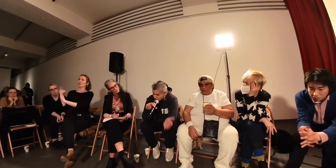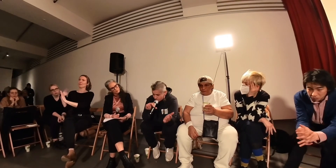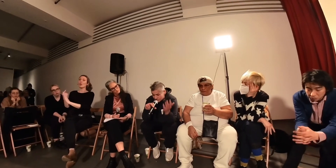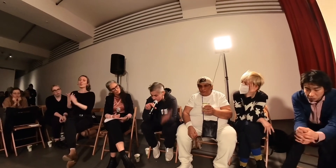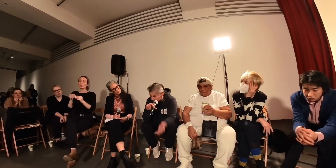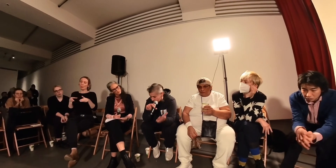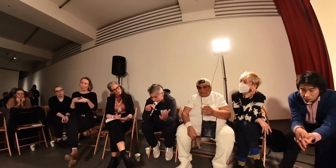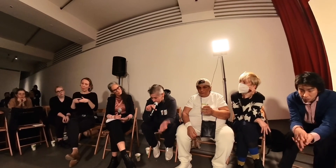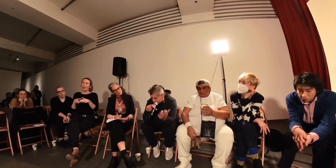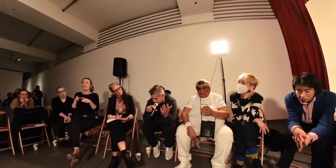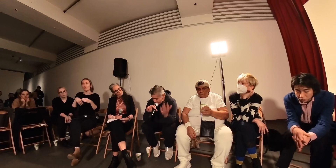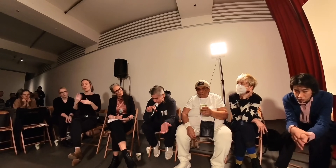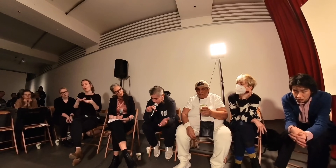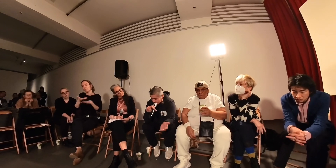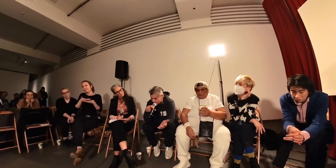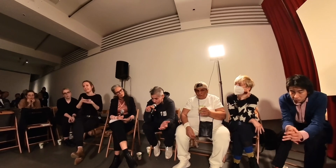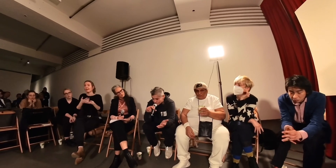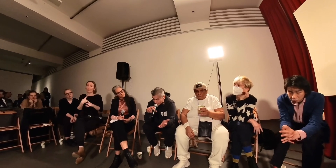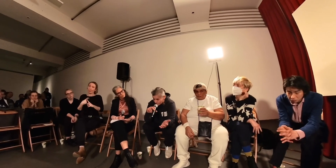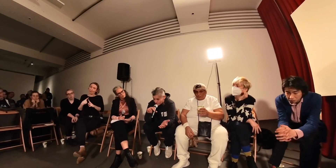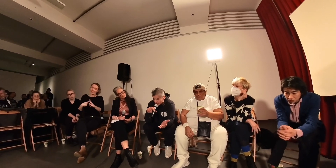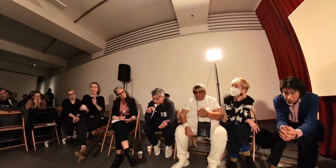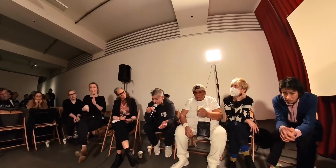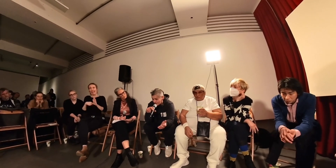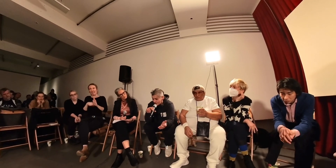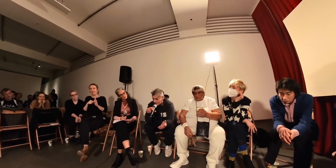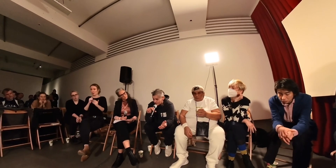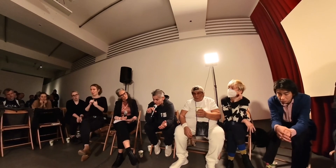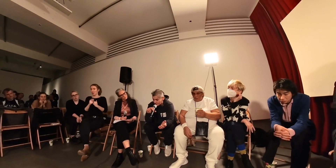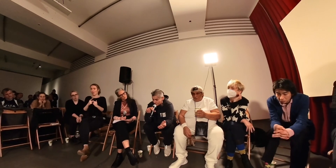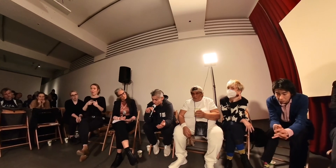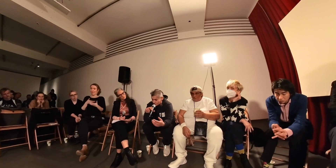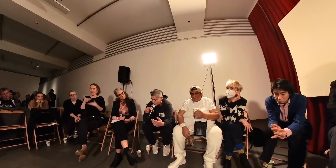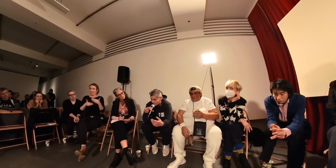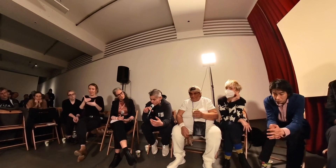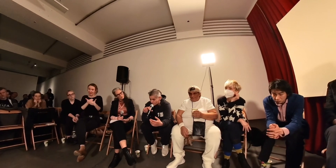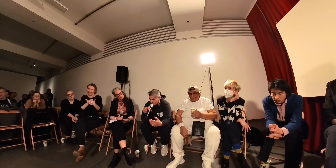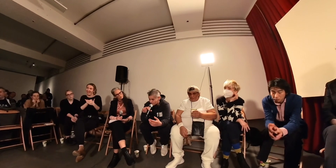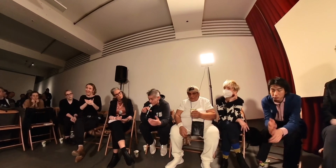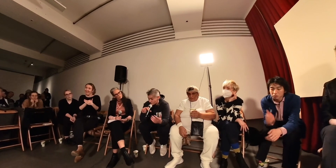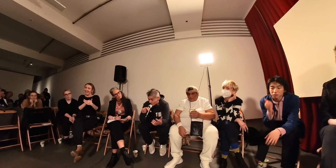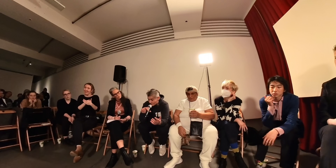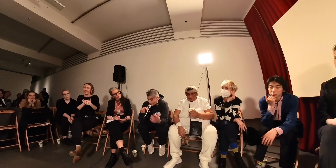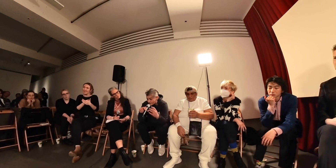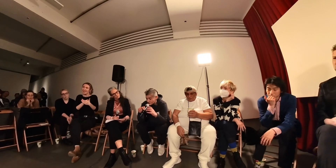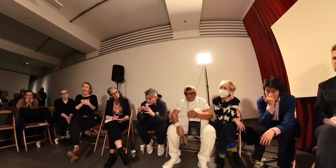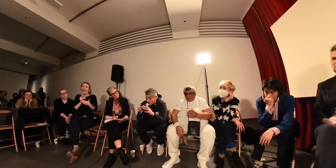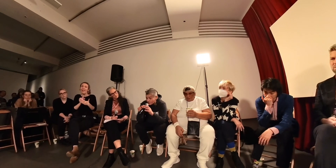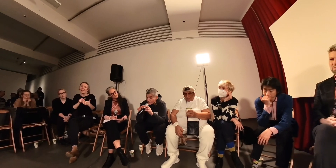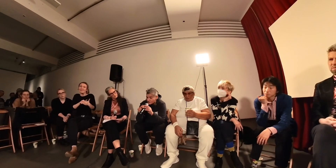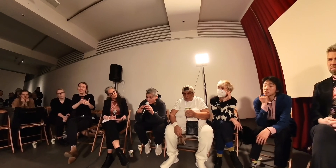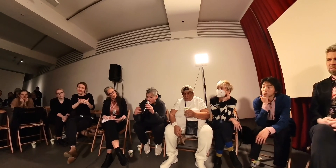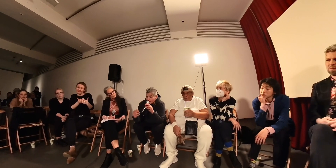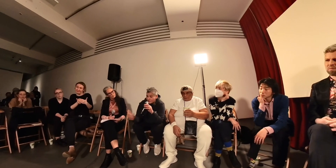svoje pozitivní i negativní jakoby zkušenosti, tak tomu člověku, ne všem, ale